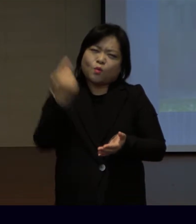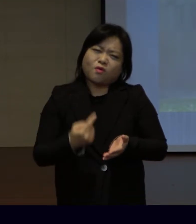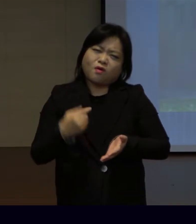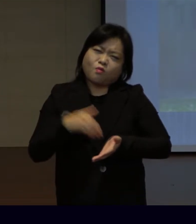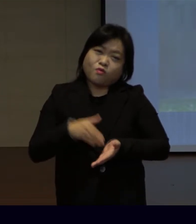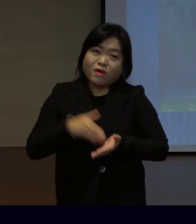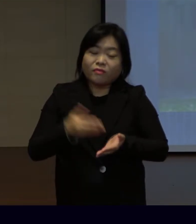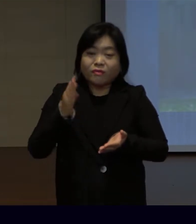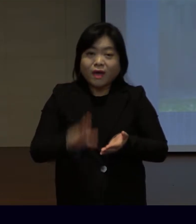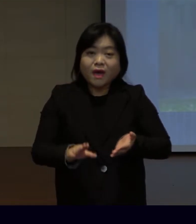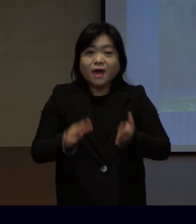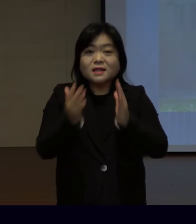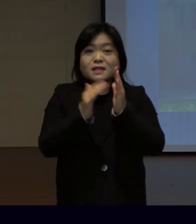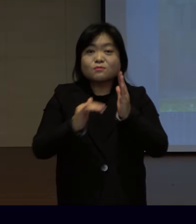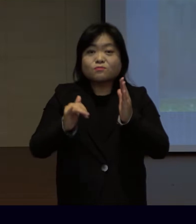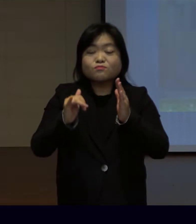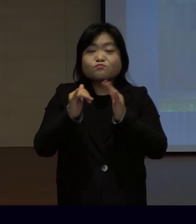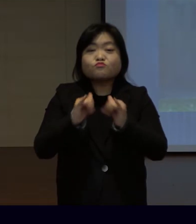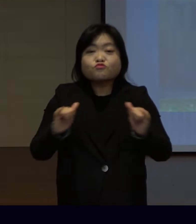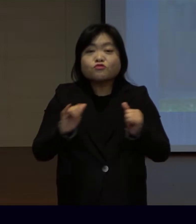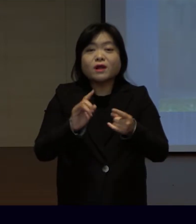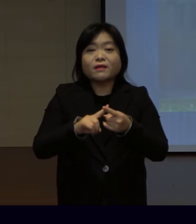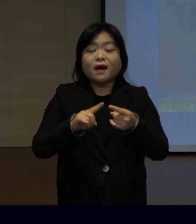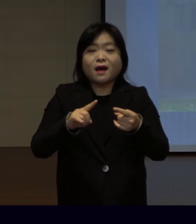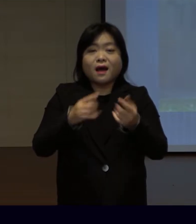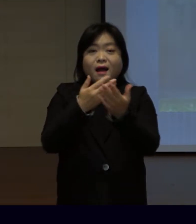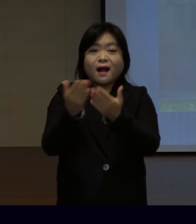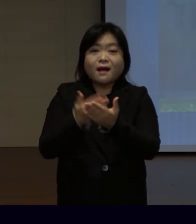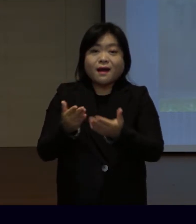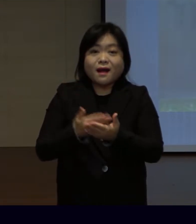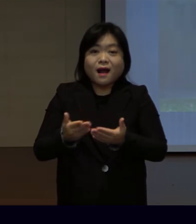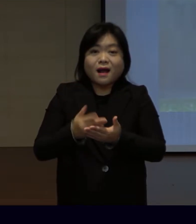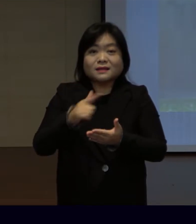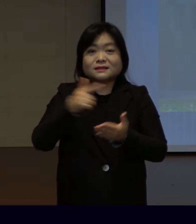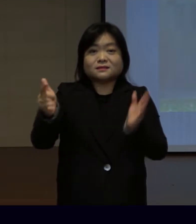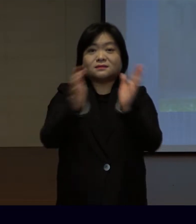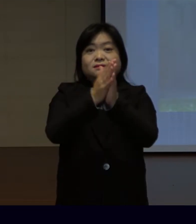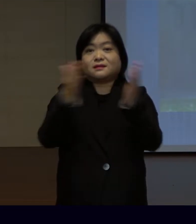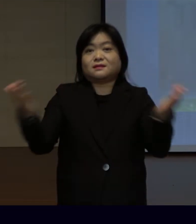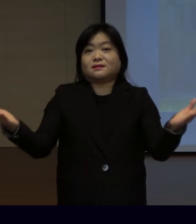사람의 인물 가계도가 저기서부터 저기까지 펼쳐지는 책이에요.